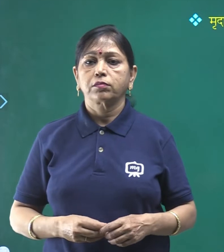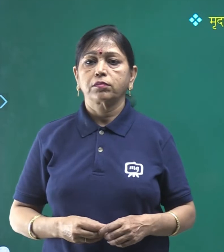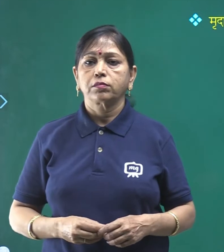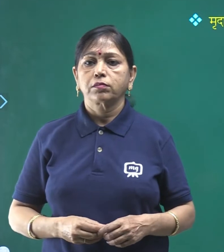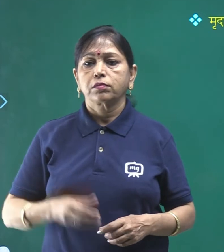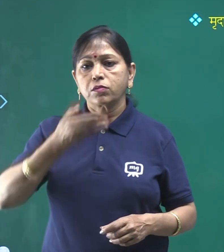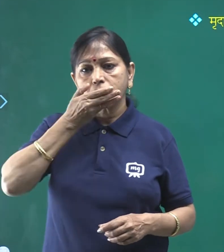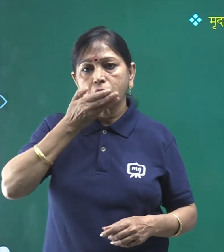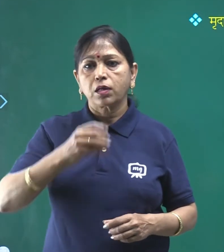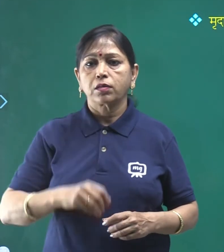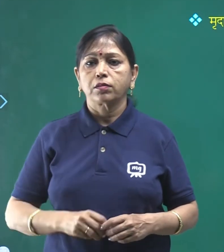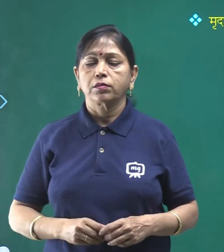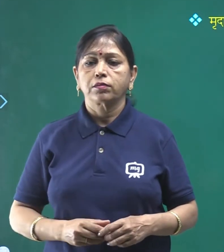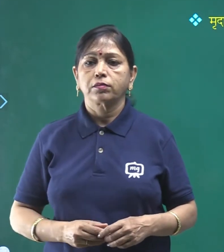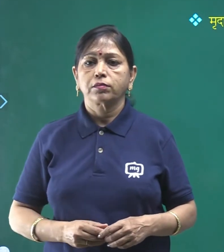के जाल